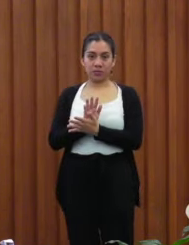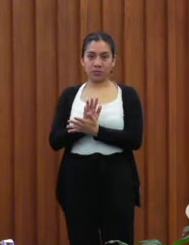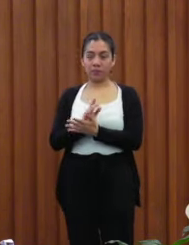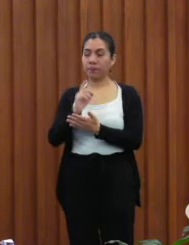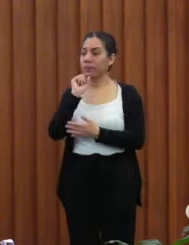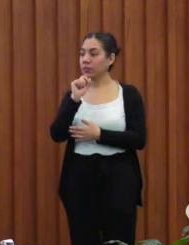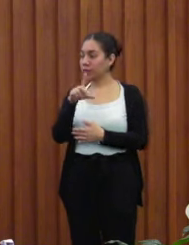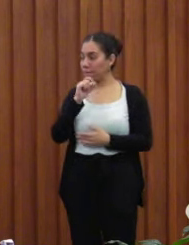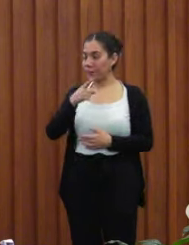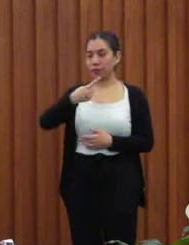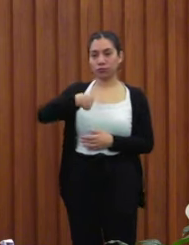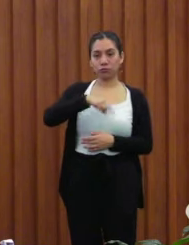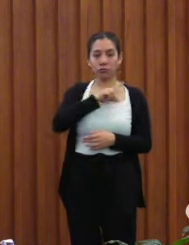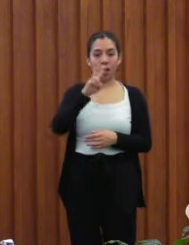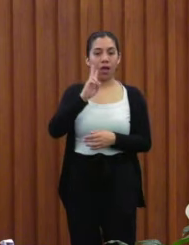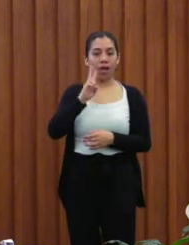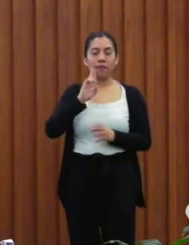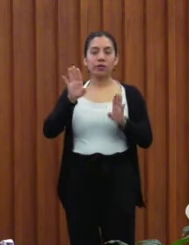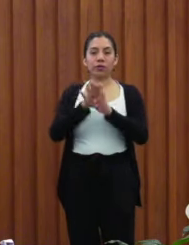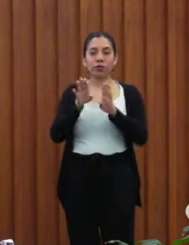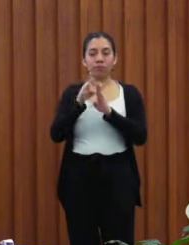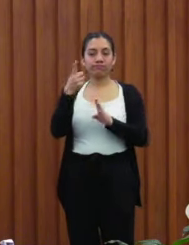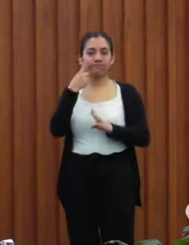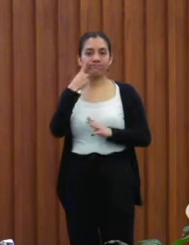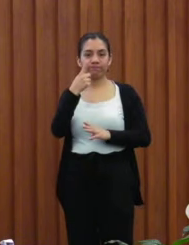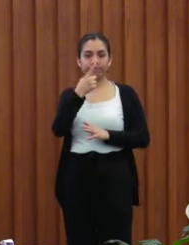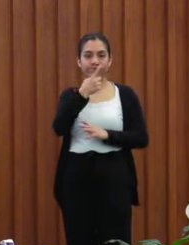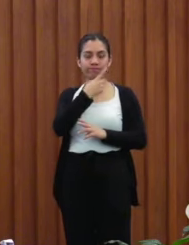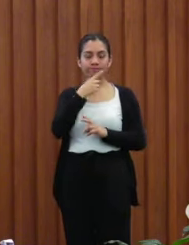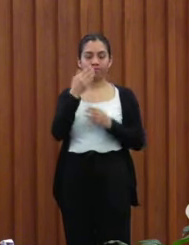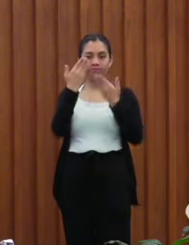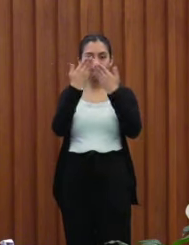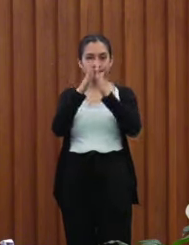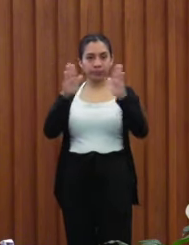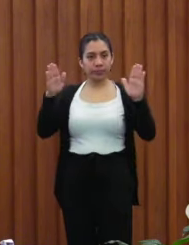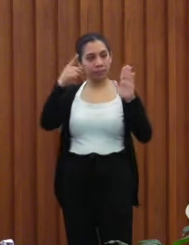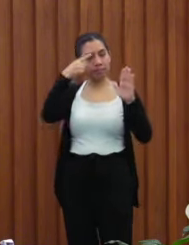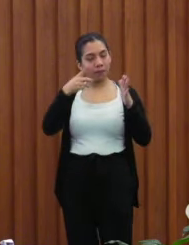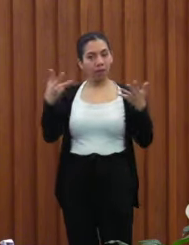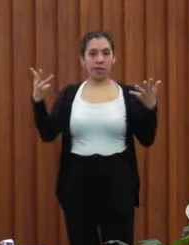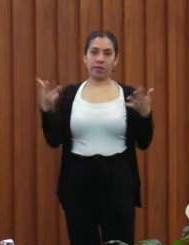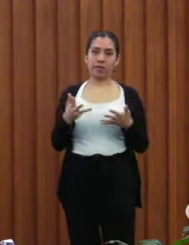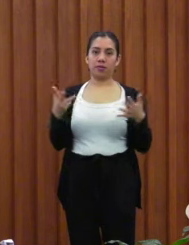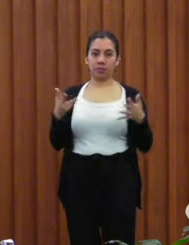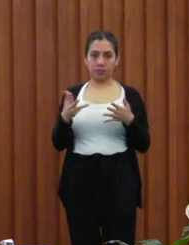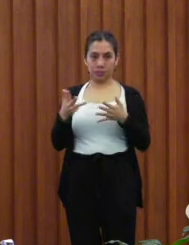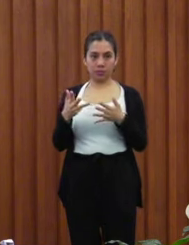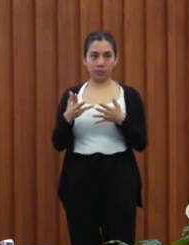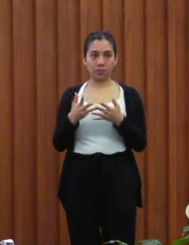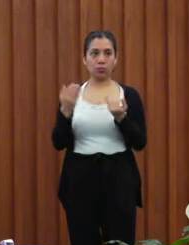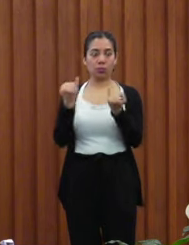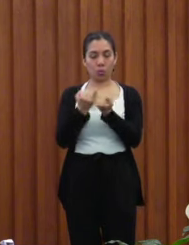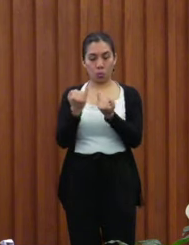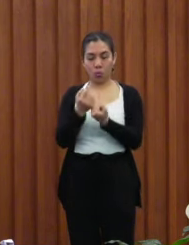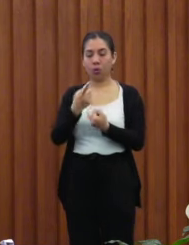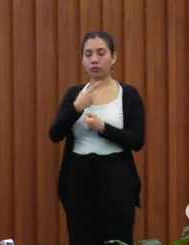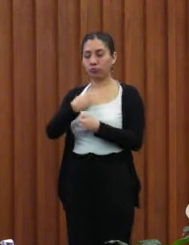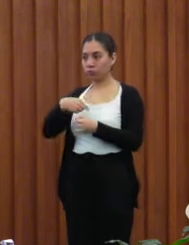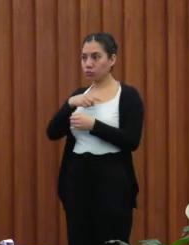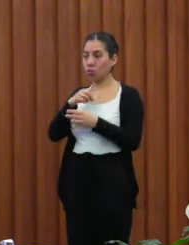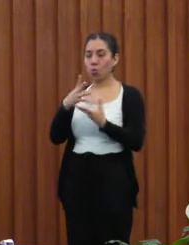cambiemos nuestros lentes como sociedad para poderlo hacer. Y lo tendríamos que hacer igual en estos casos en conjunto con